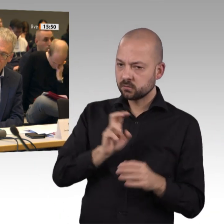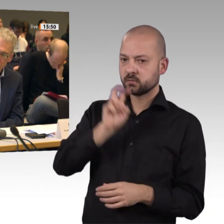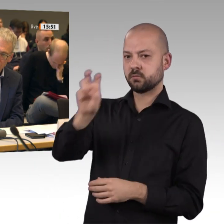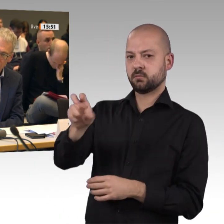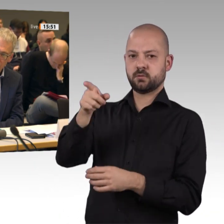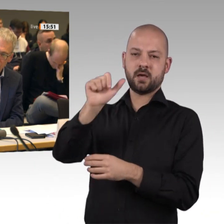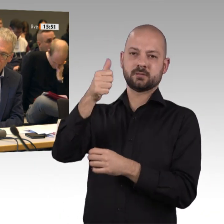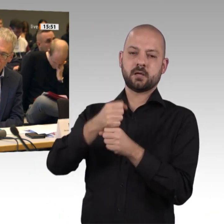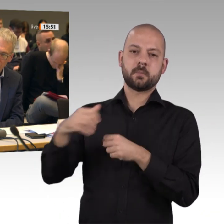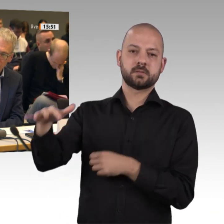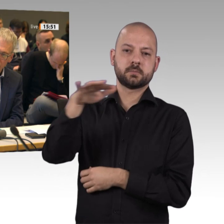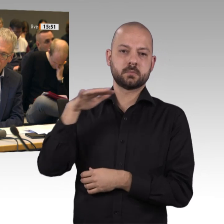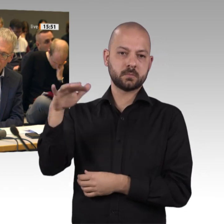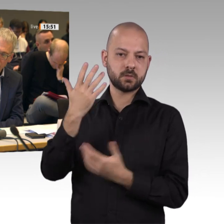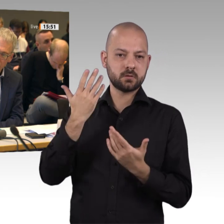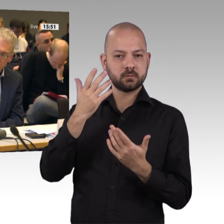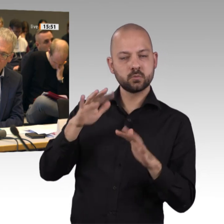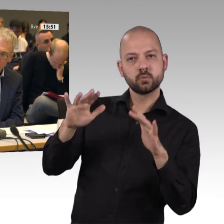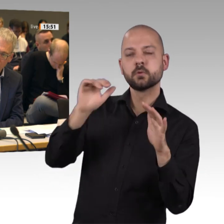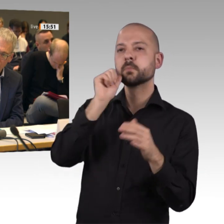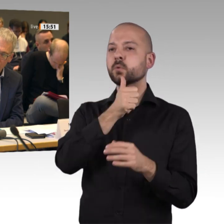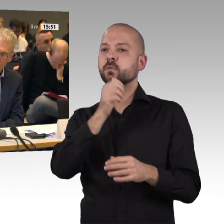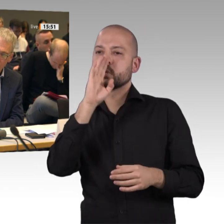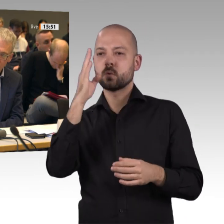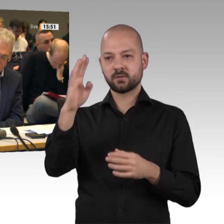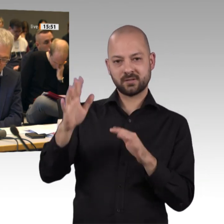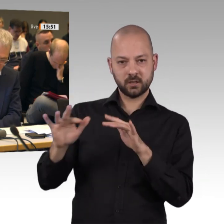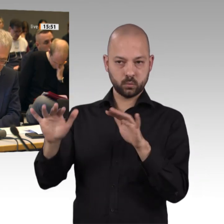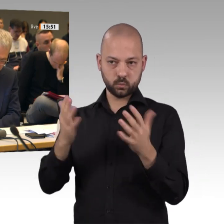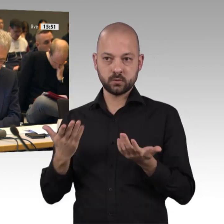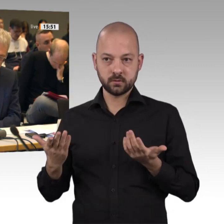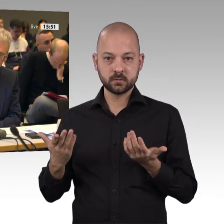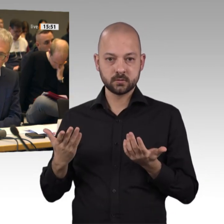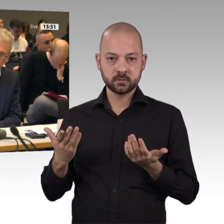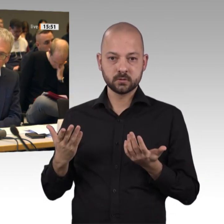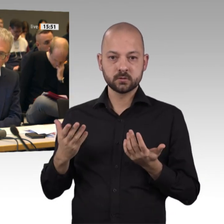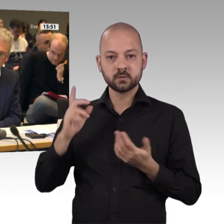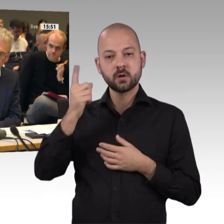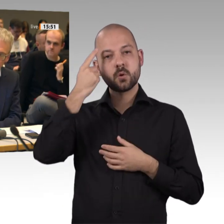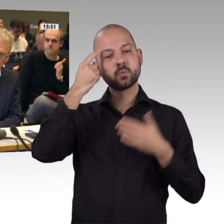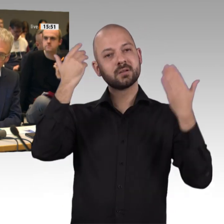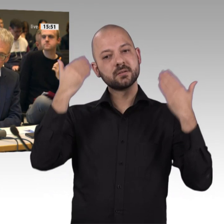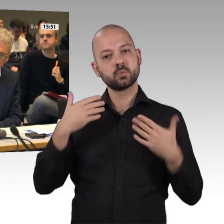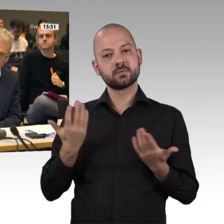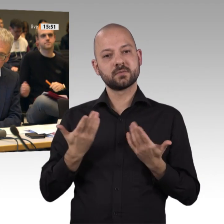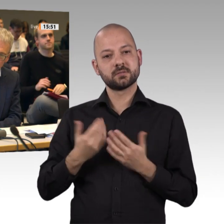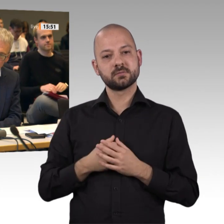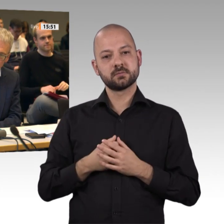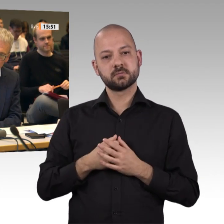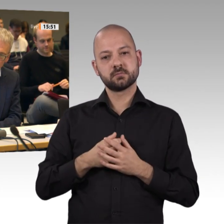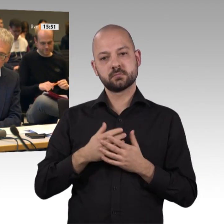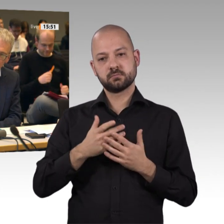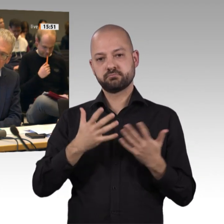jeden Fall der leistungsberechtigte Personenkreis erweitert werden, da den meisten nur der Weg sonst in